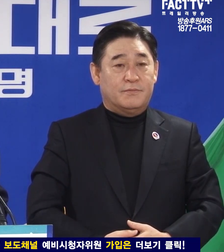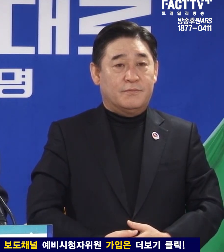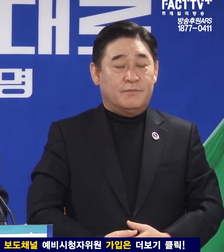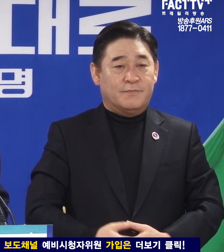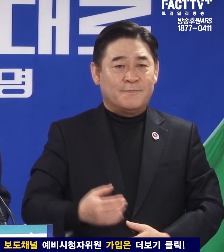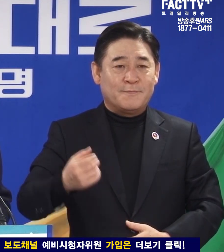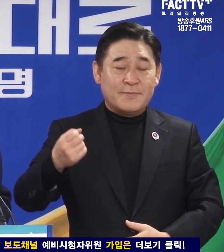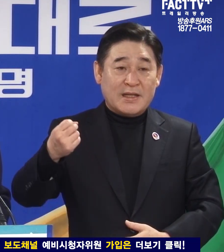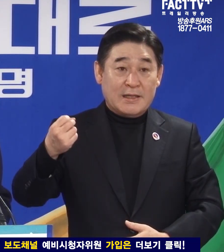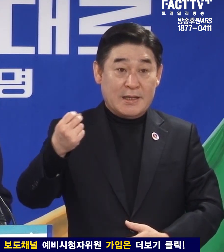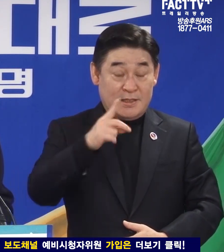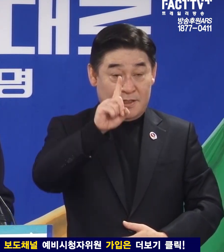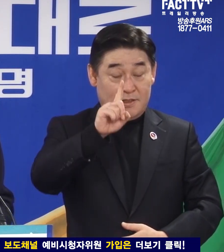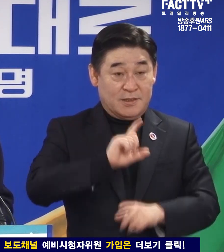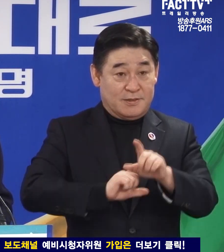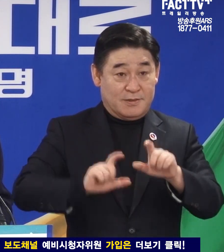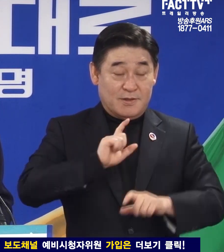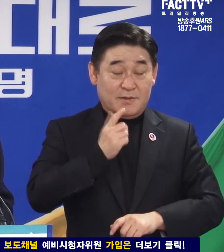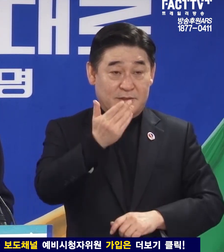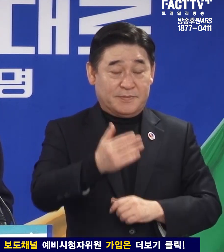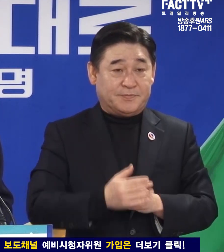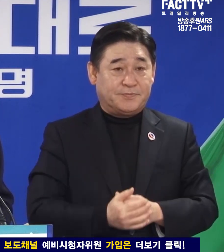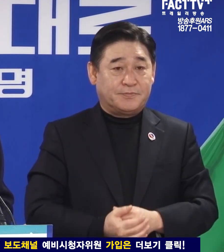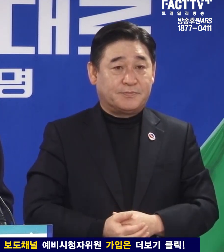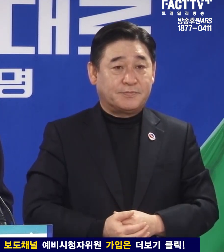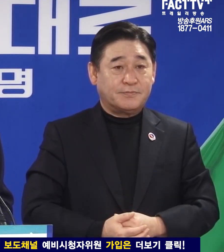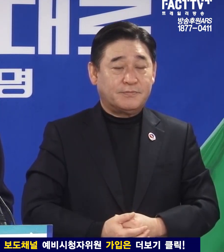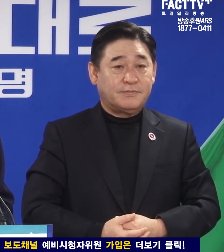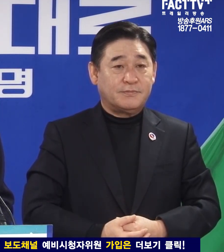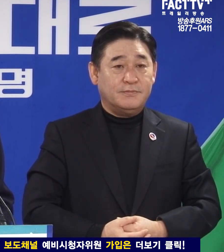다시 또 한 가지만 더 정리를 하겠습니다.